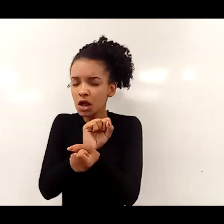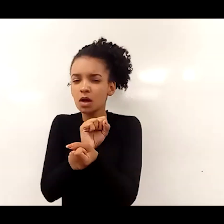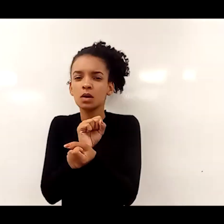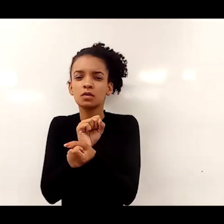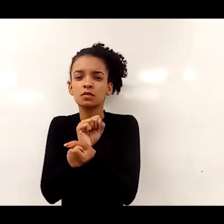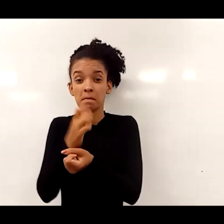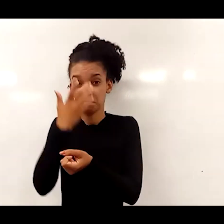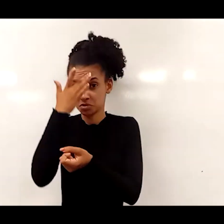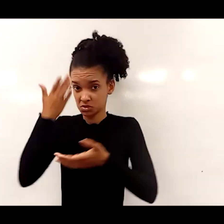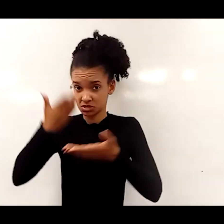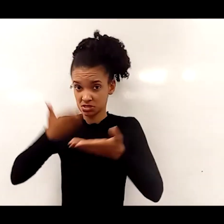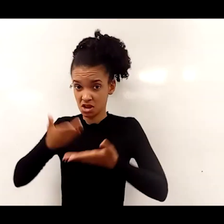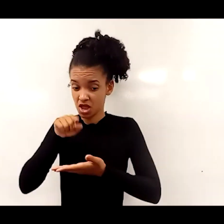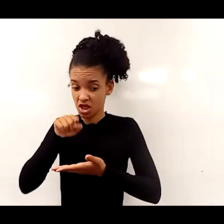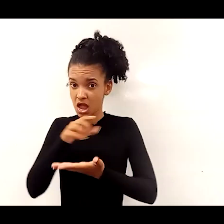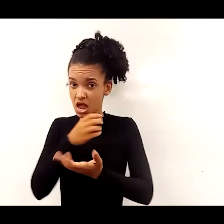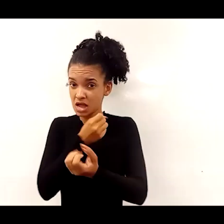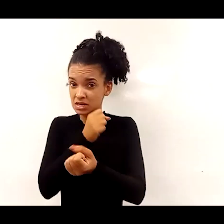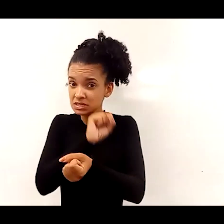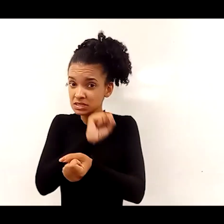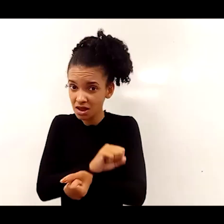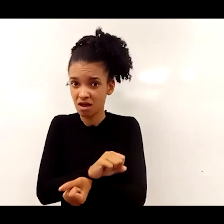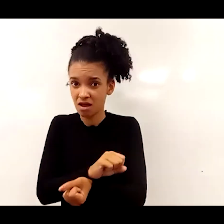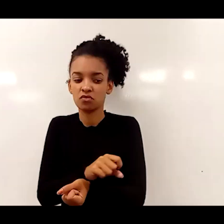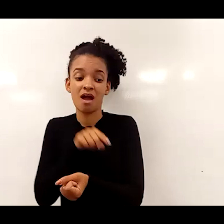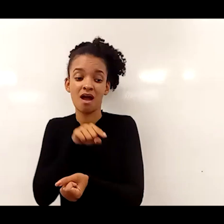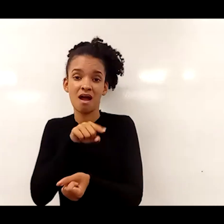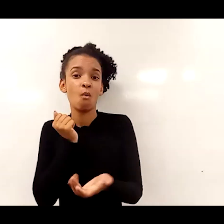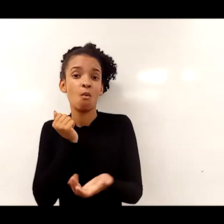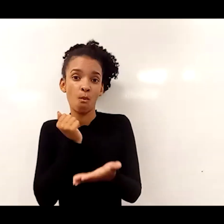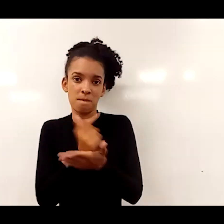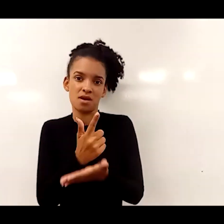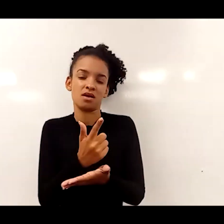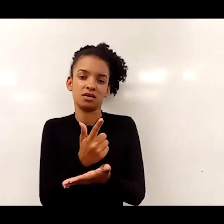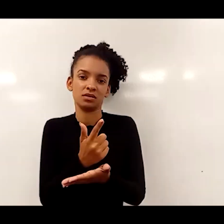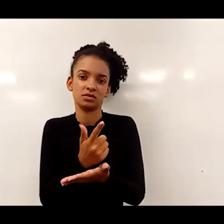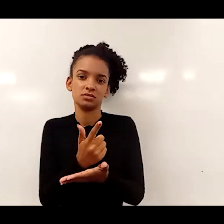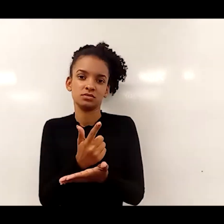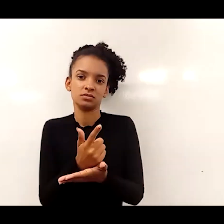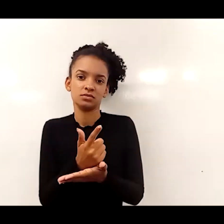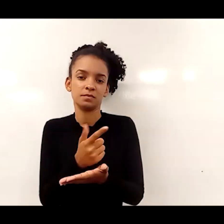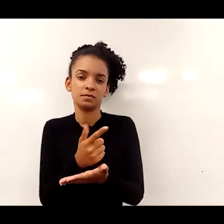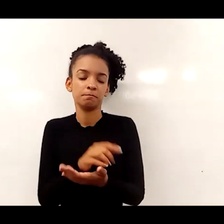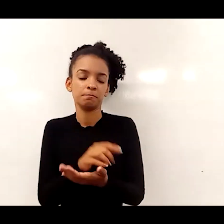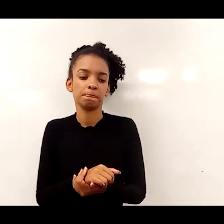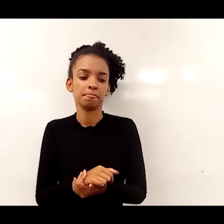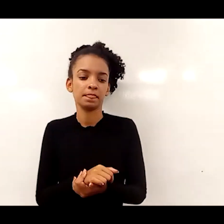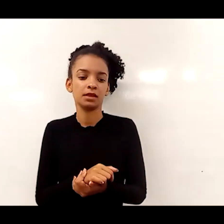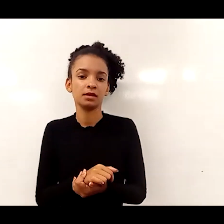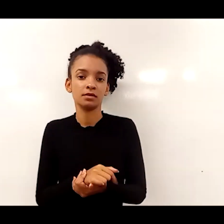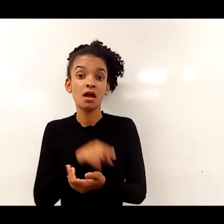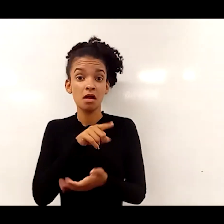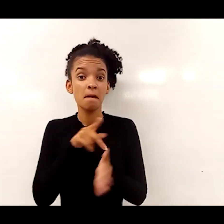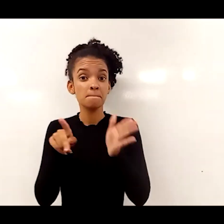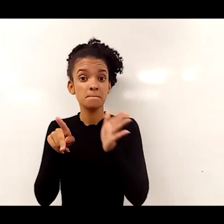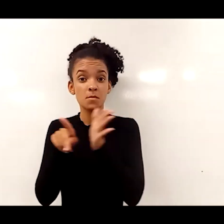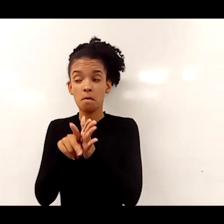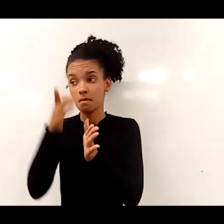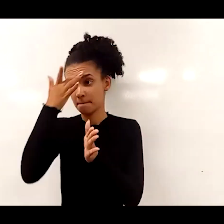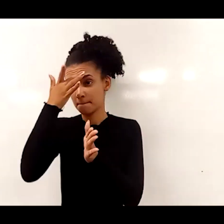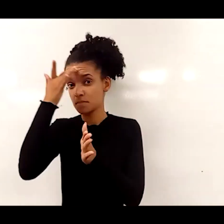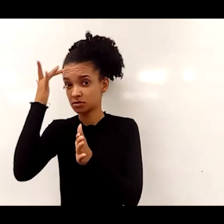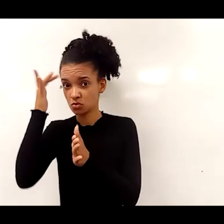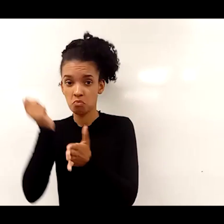escravos eram comprados pelos seus senhores, eram seus bens, pertenciam aos seus senhores, né?